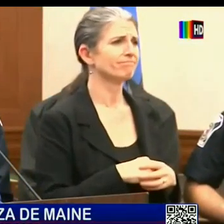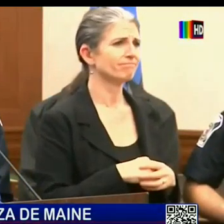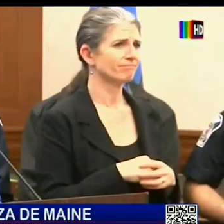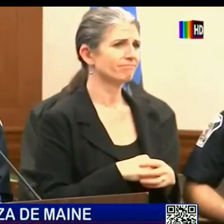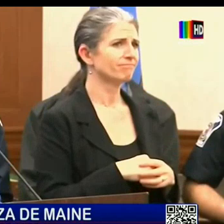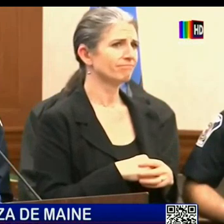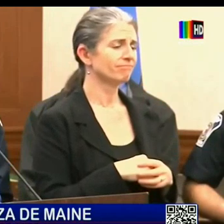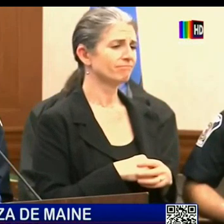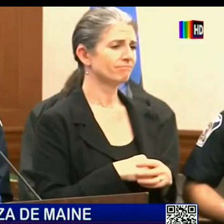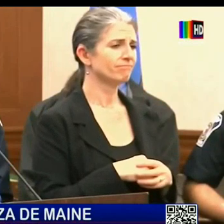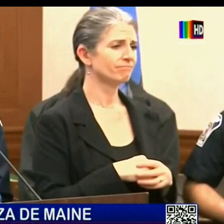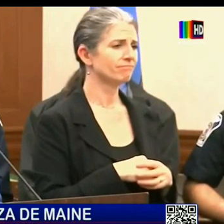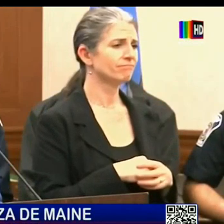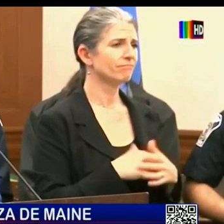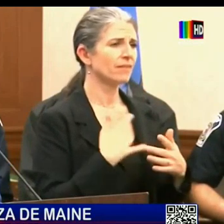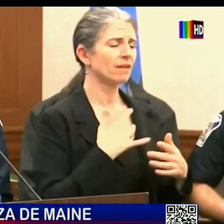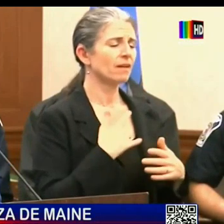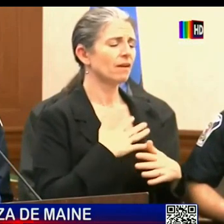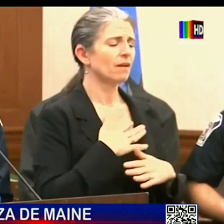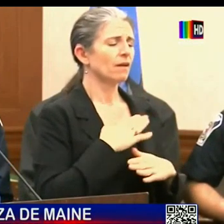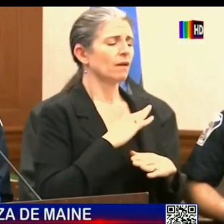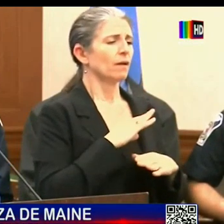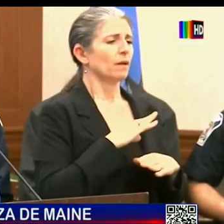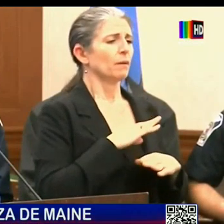Como mucha gente,